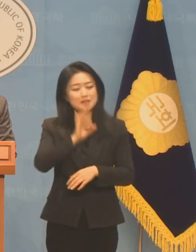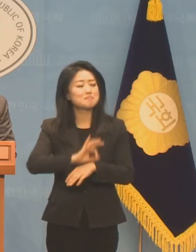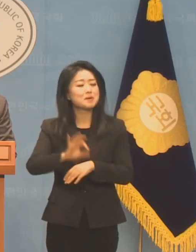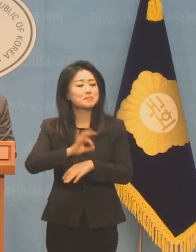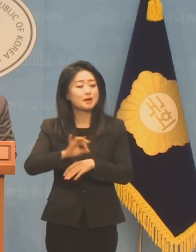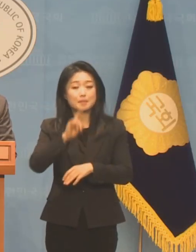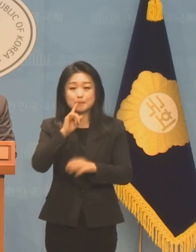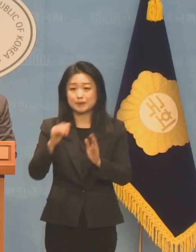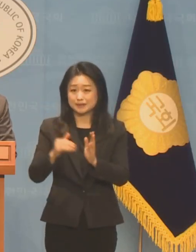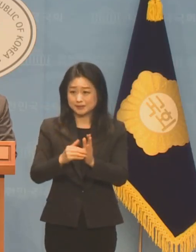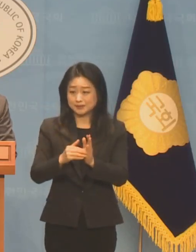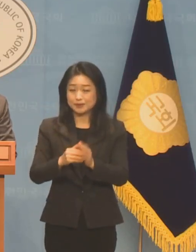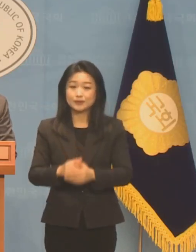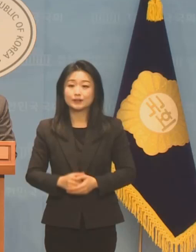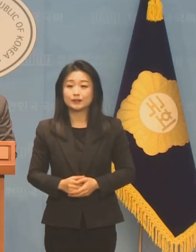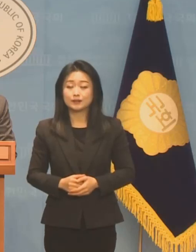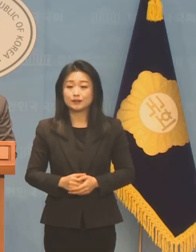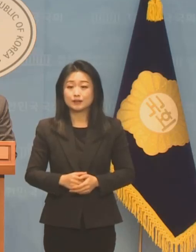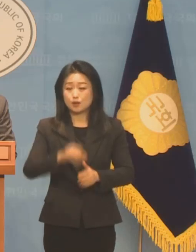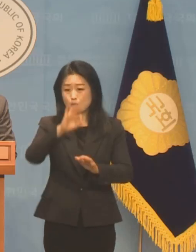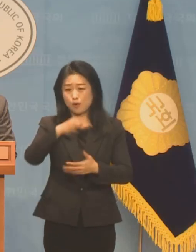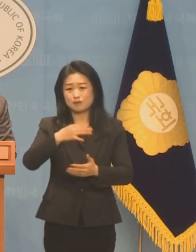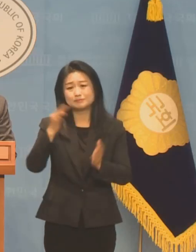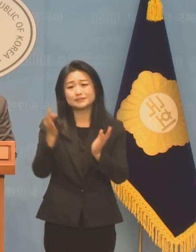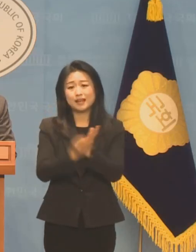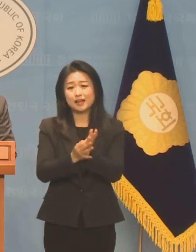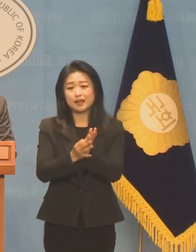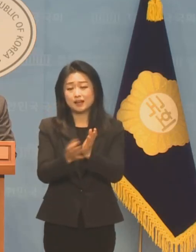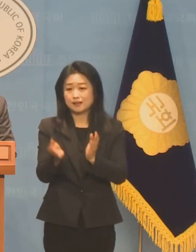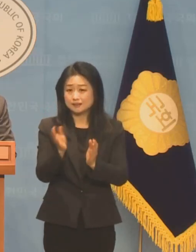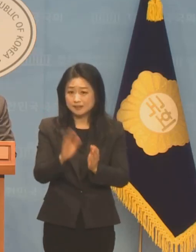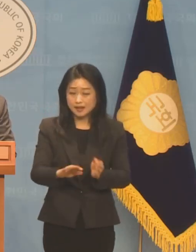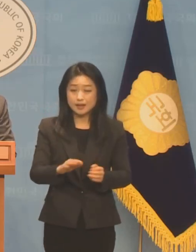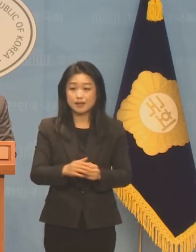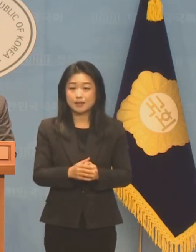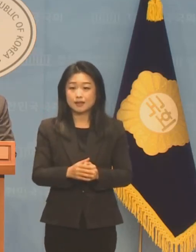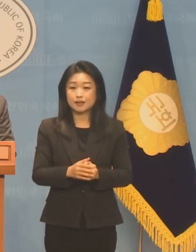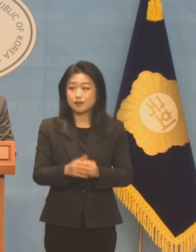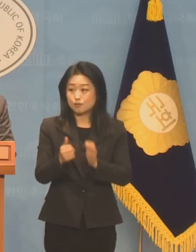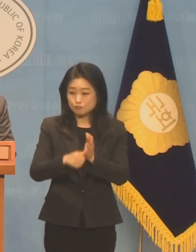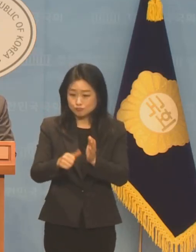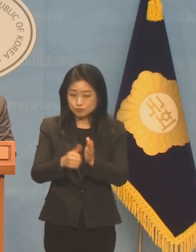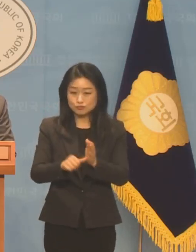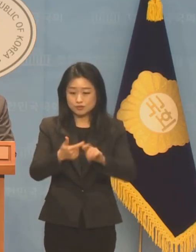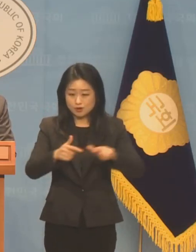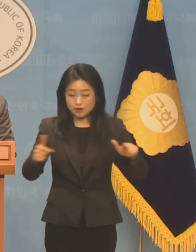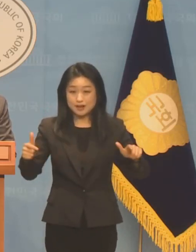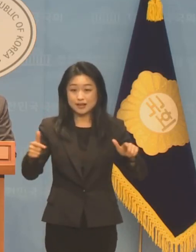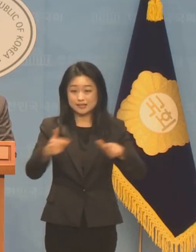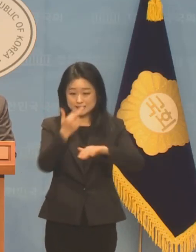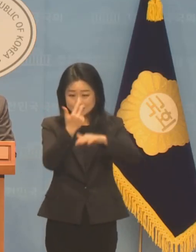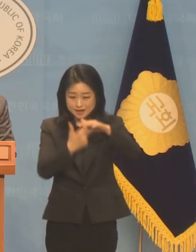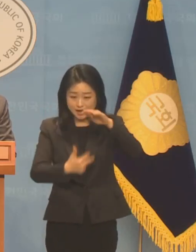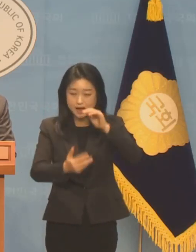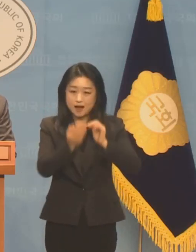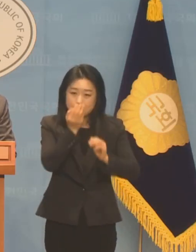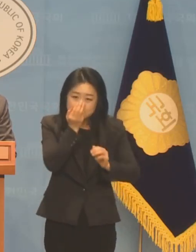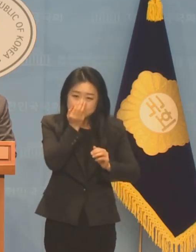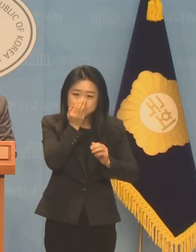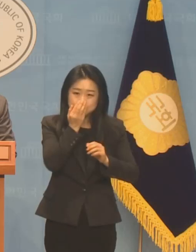넘겼다고 합니다. 급여는 최저임금 수준인데 각종 고가의 잠수 소모품은 자비로 마련하게